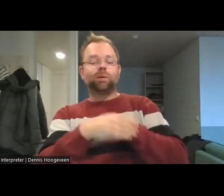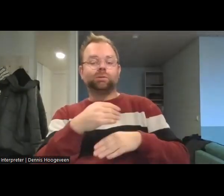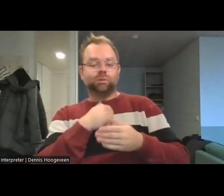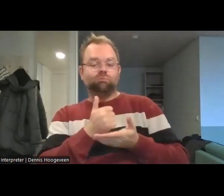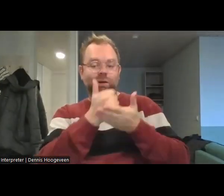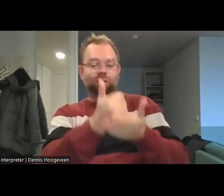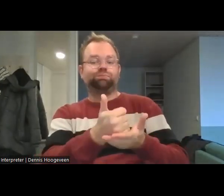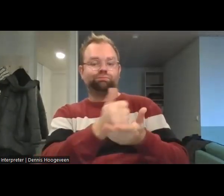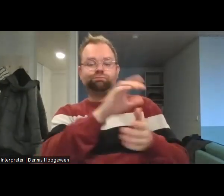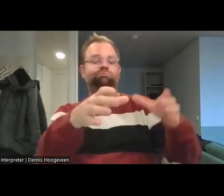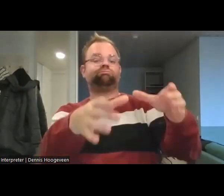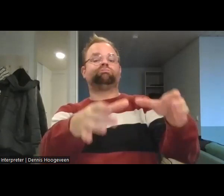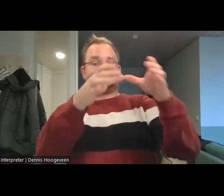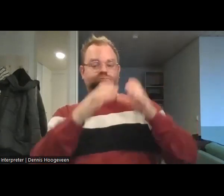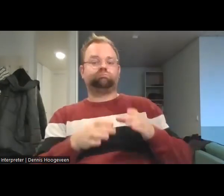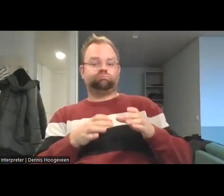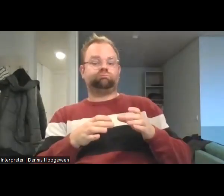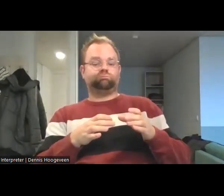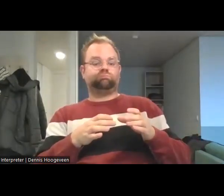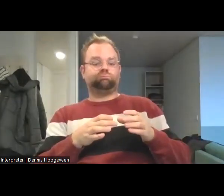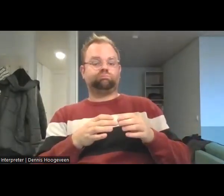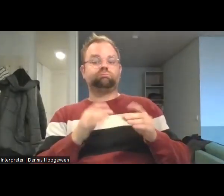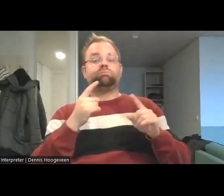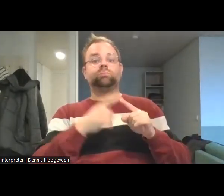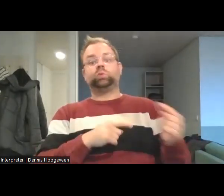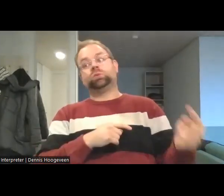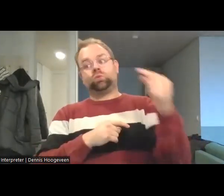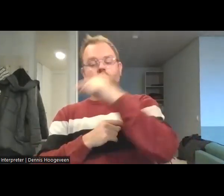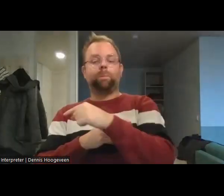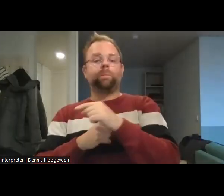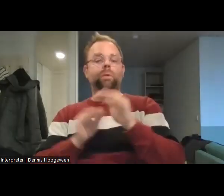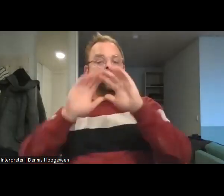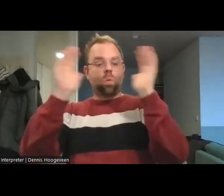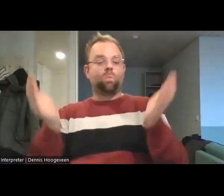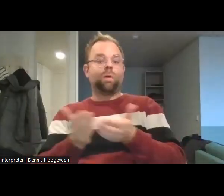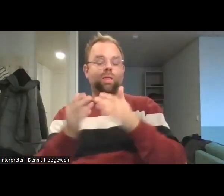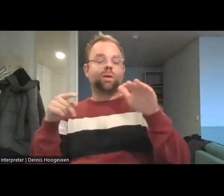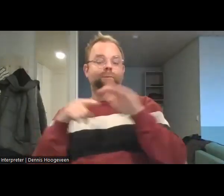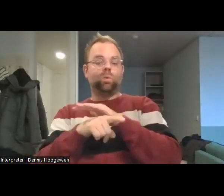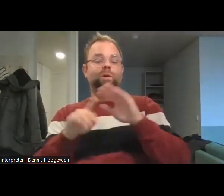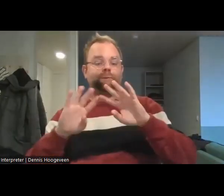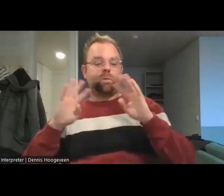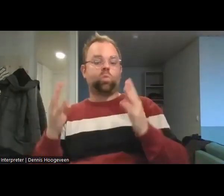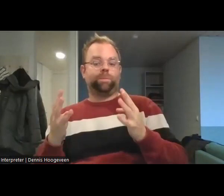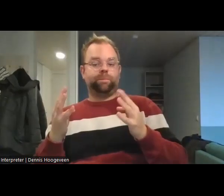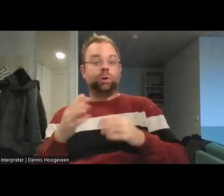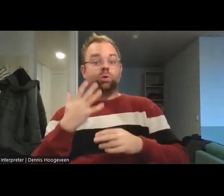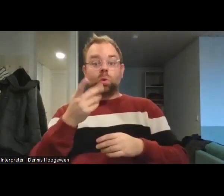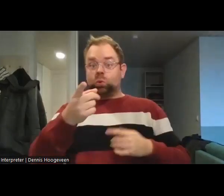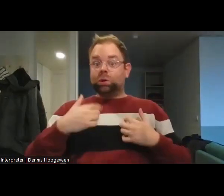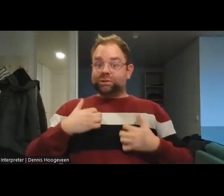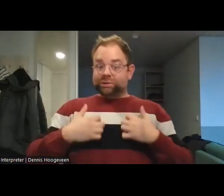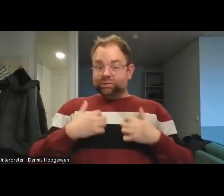le forum global de réfugiés. Si vous êtes intéressé, il y aura aussi des chances. Il faudra quand même faire